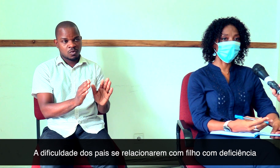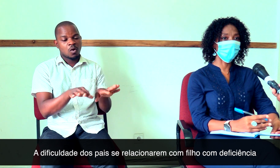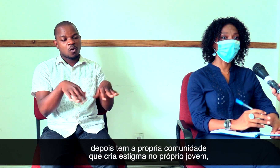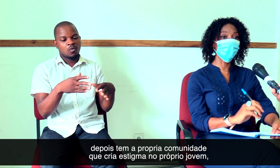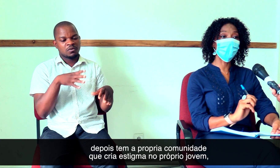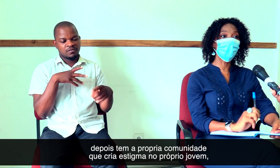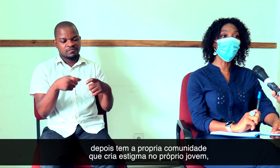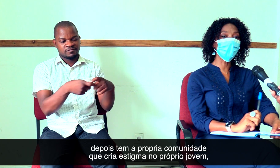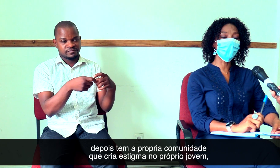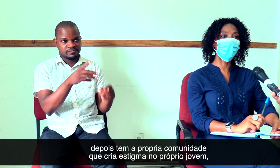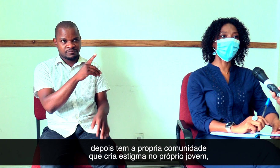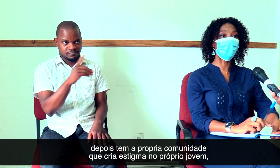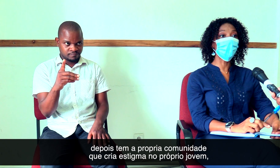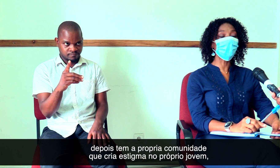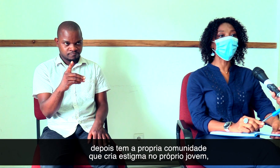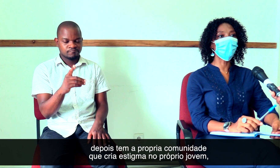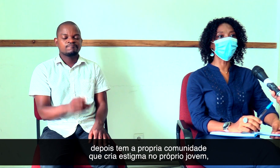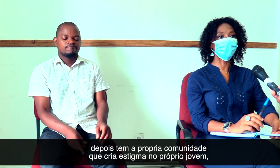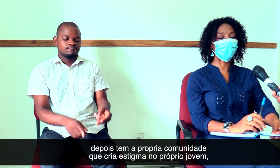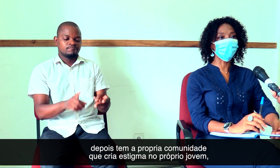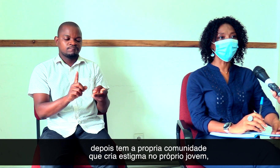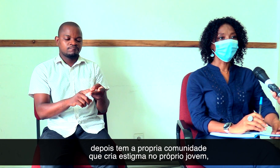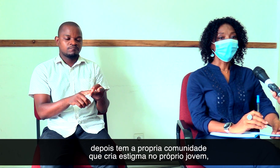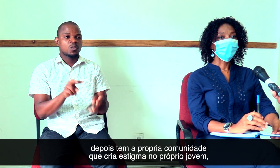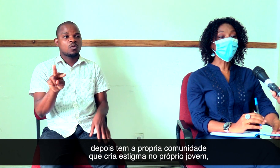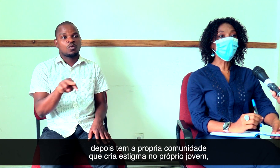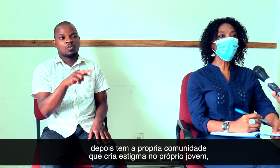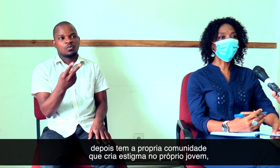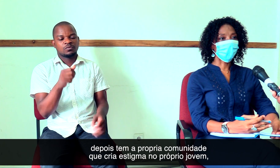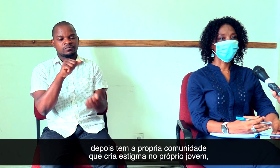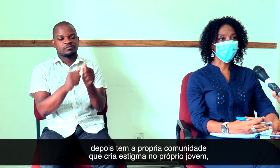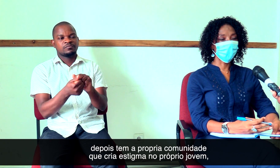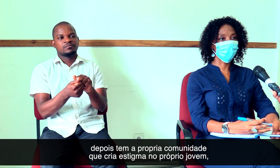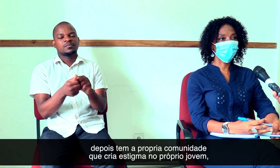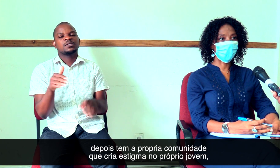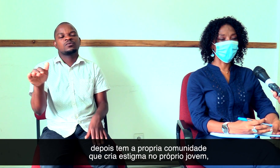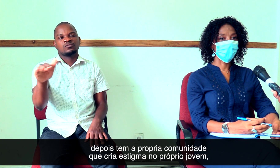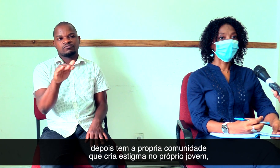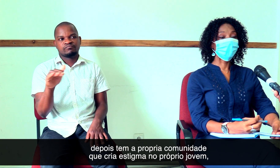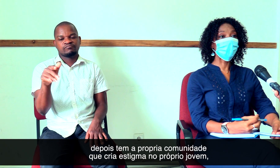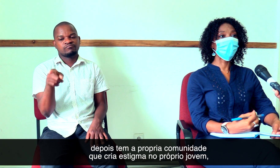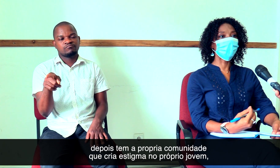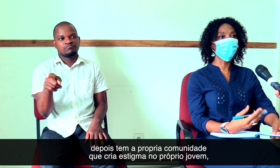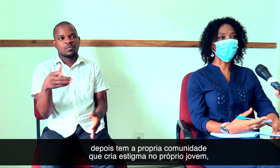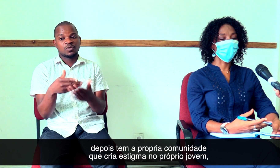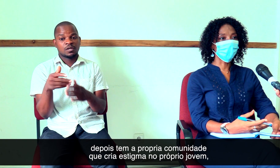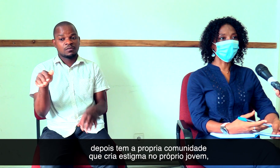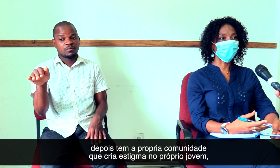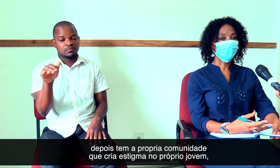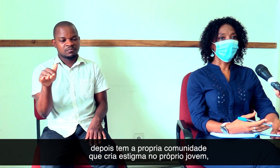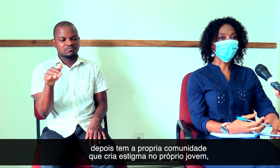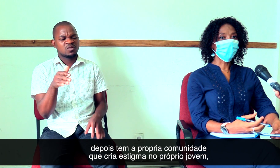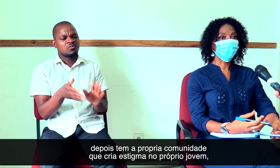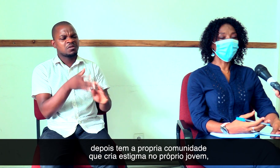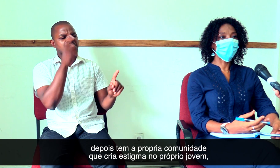com deficiência. Depois já há um outro problema, é a própria comunidade que culpa, por vezes, os pais. Tem estigmas